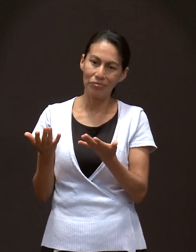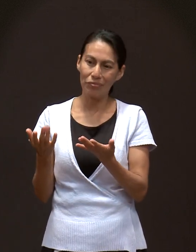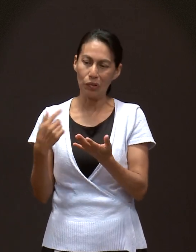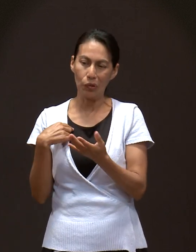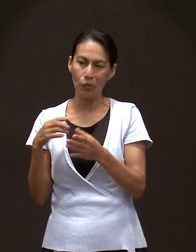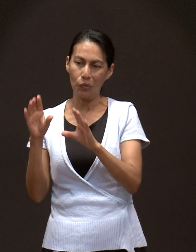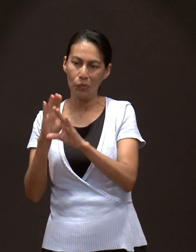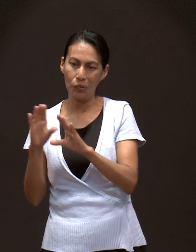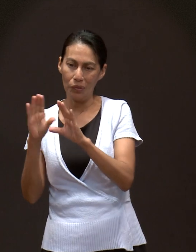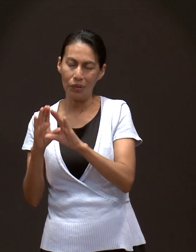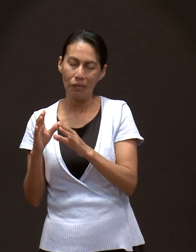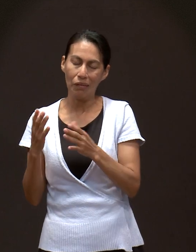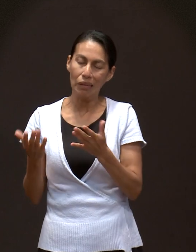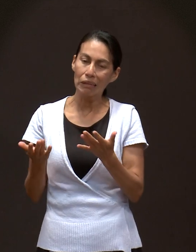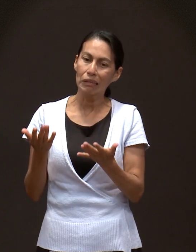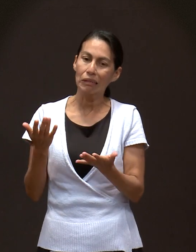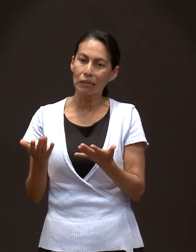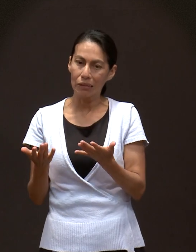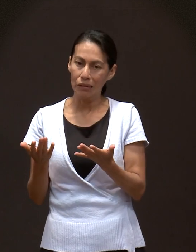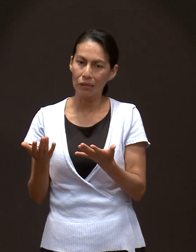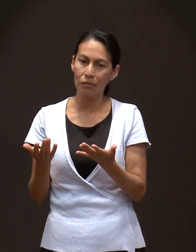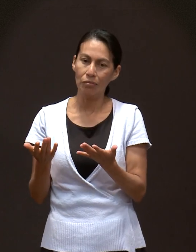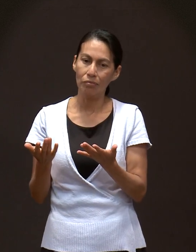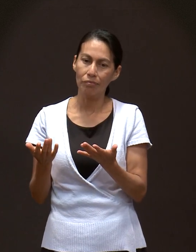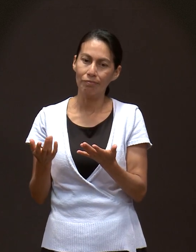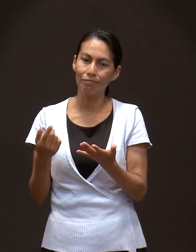decirle al pastor Andrade, tengo que ir a Colportar.